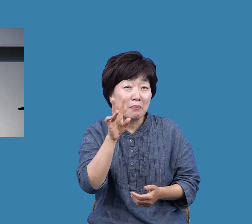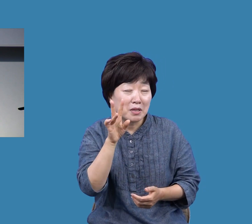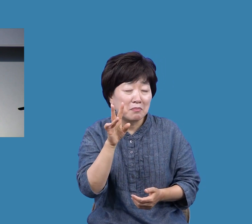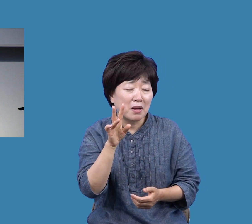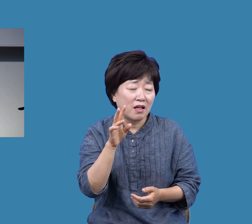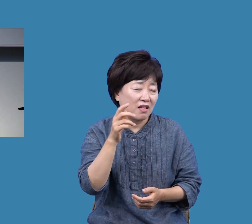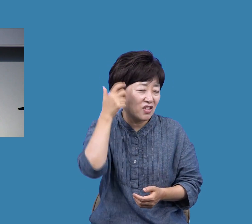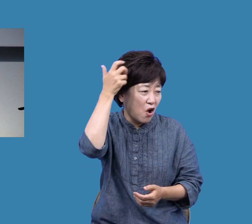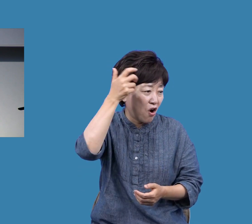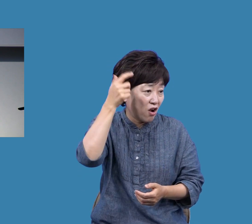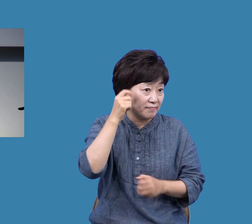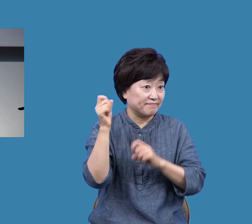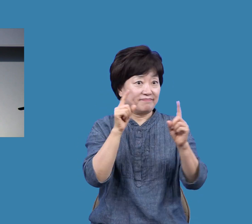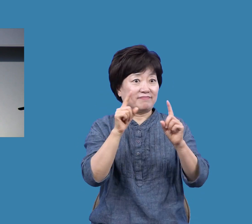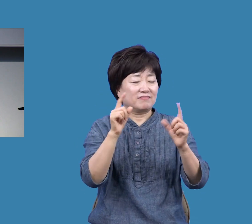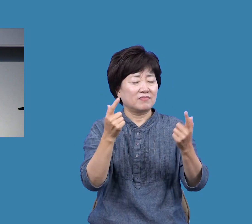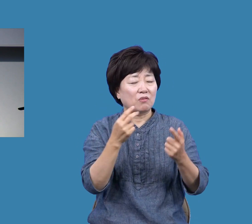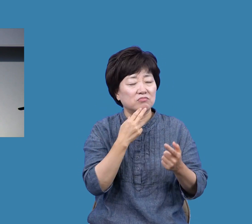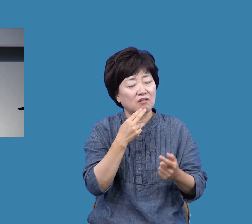있으면 금방 종교가 돼.